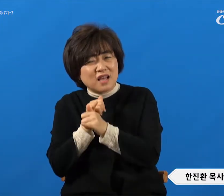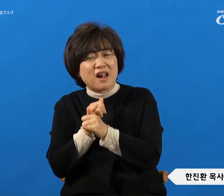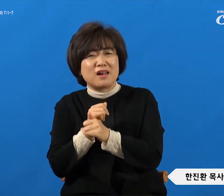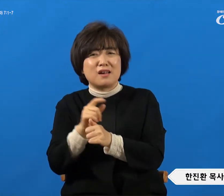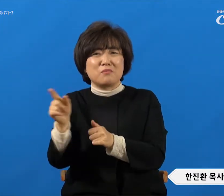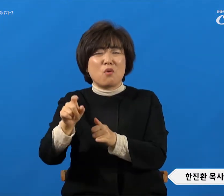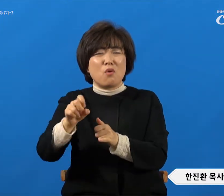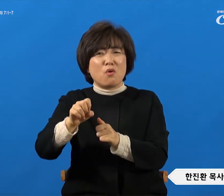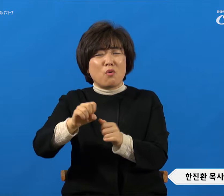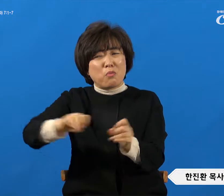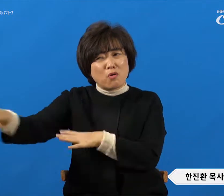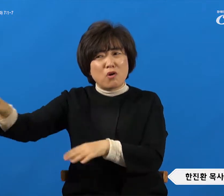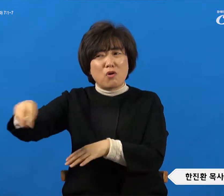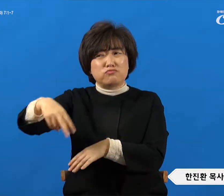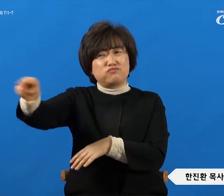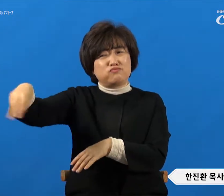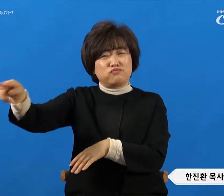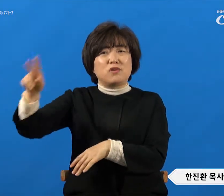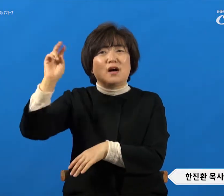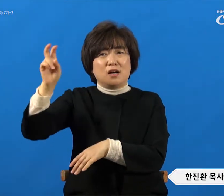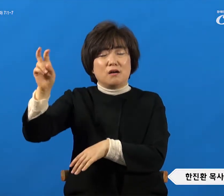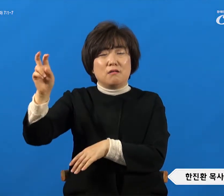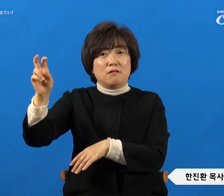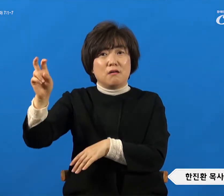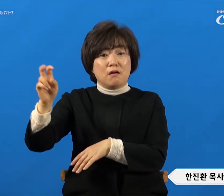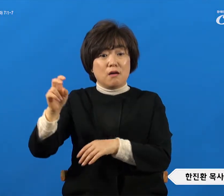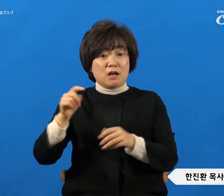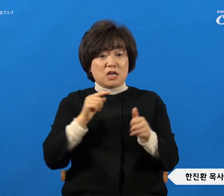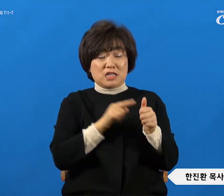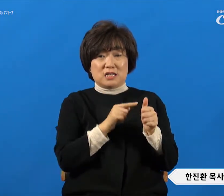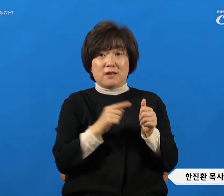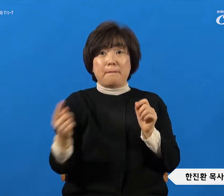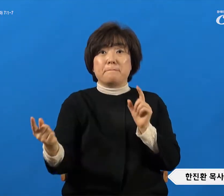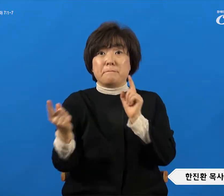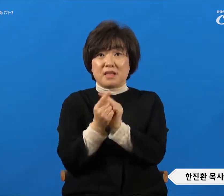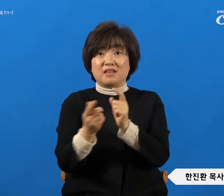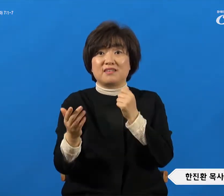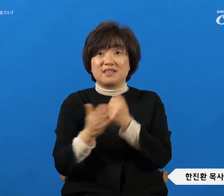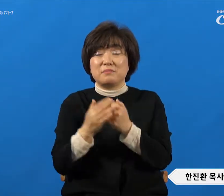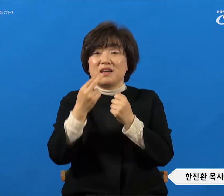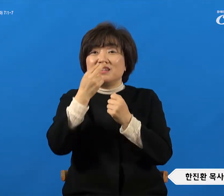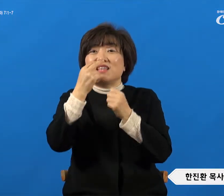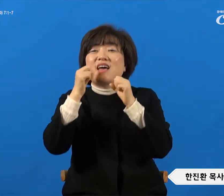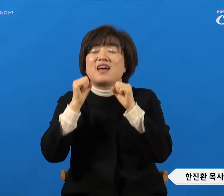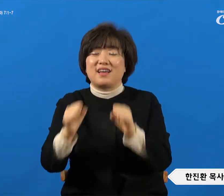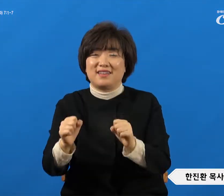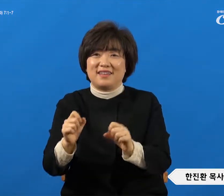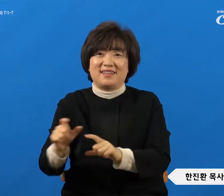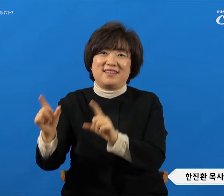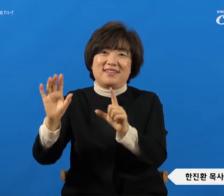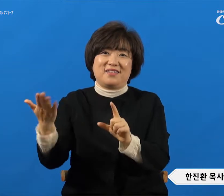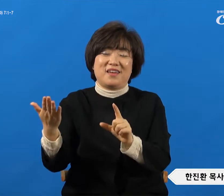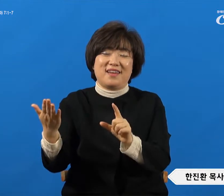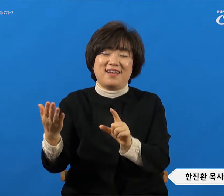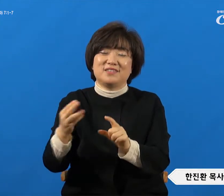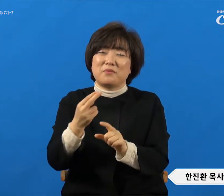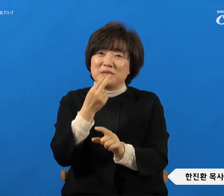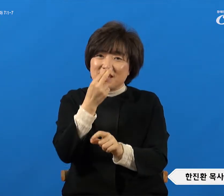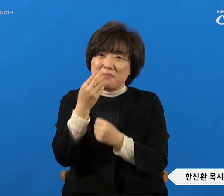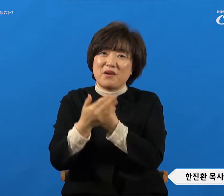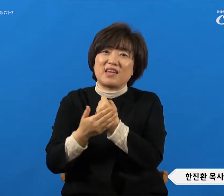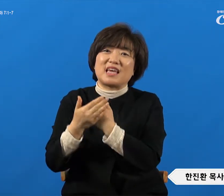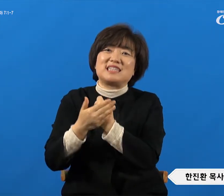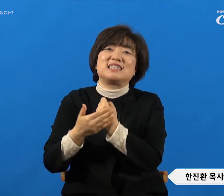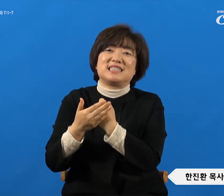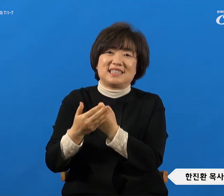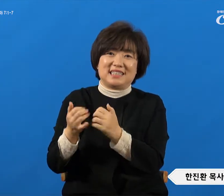자살로 끝냈을 수도 있는데, 그분을 만나서 새 삶을 살게 되었습니다. 생명의 은인도 그런 은인이